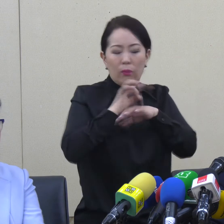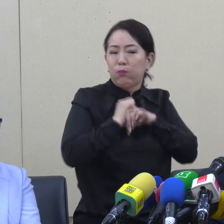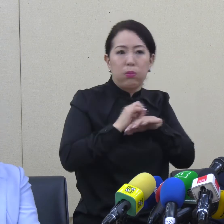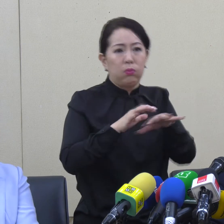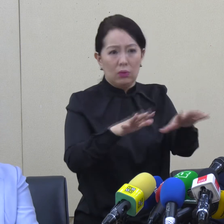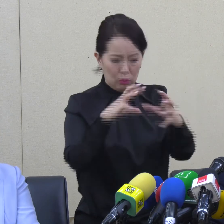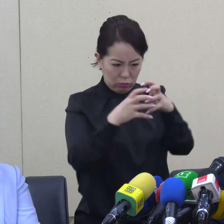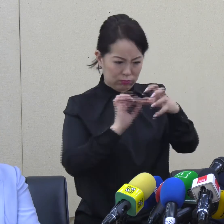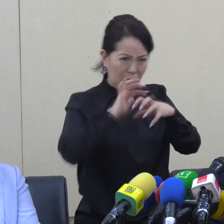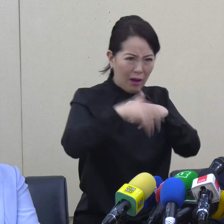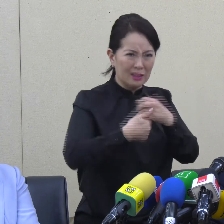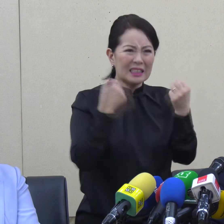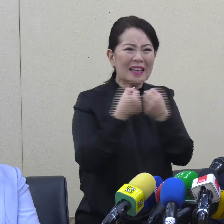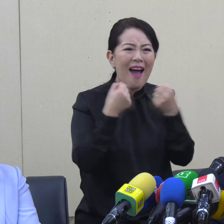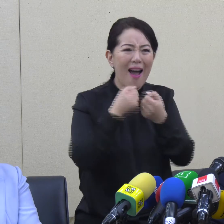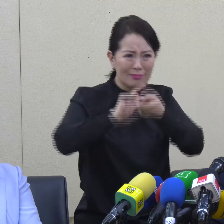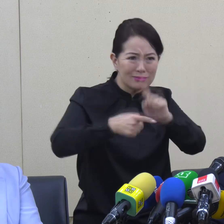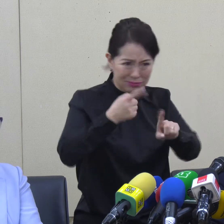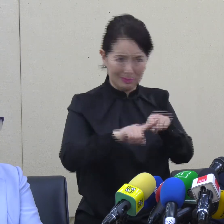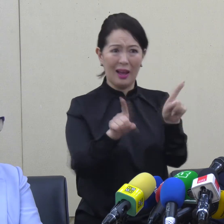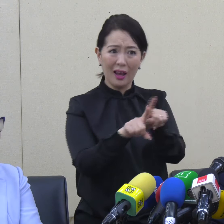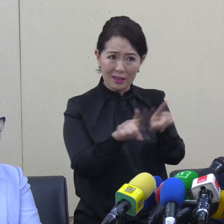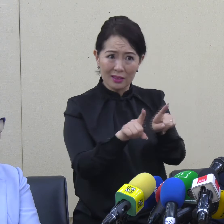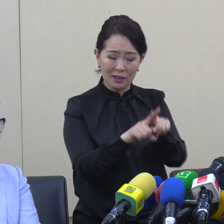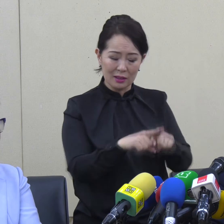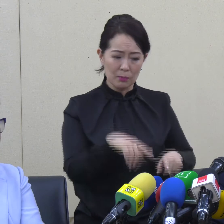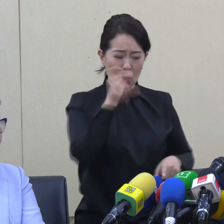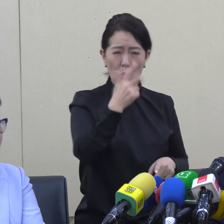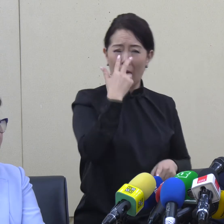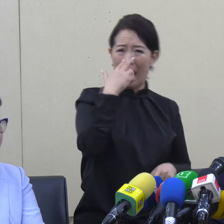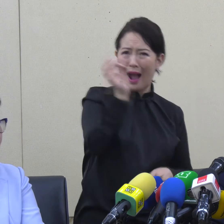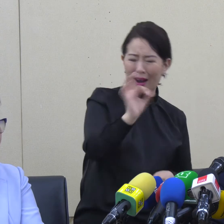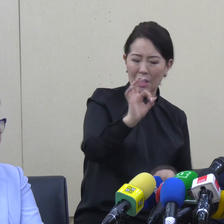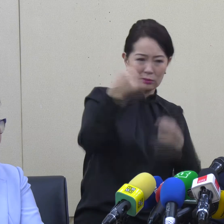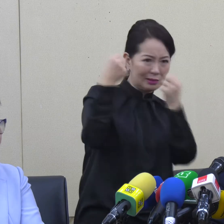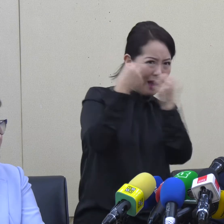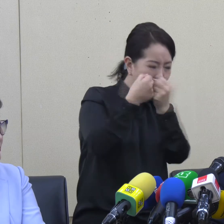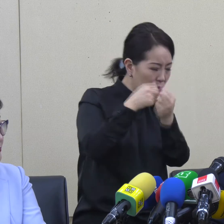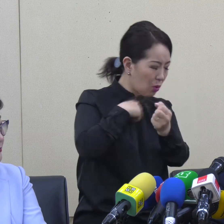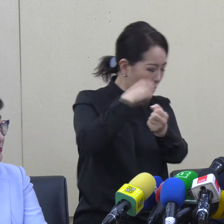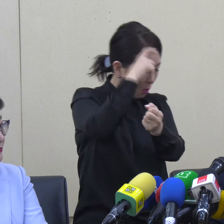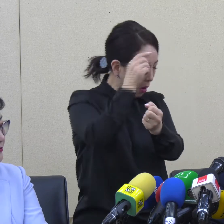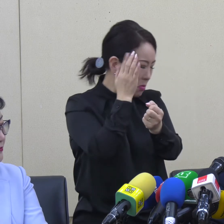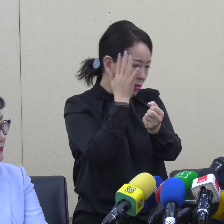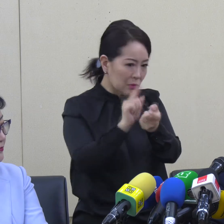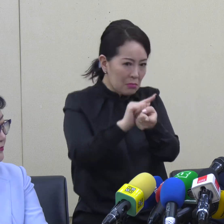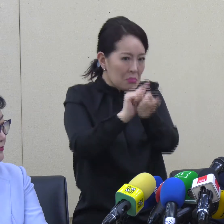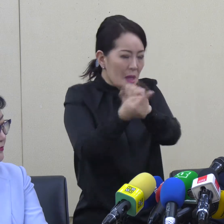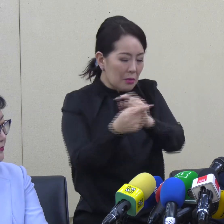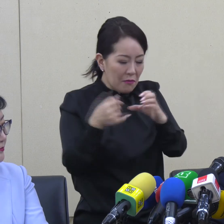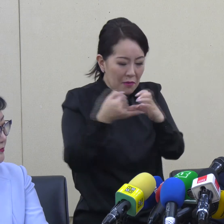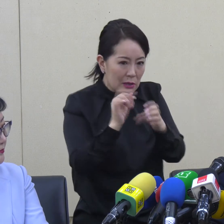хүн төрөлхтөнд дайн зарлж шүү дээ. Тэгэхээр энэ нүдэнд үл үзэгдэх дайснууд ухаантай хувирж ингэж